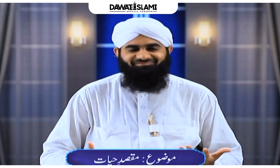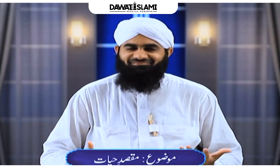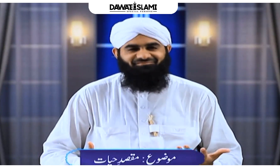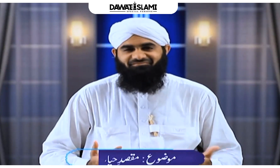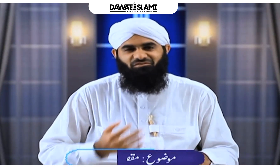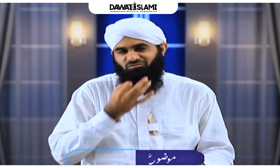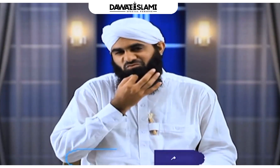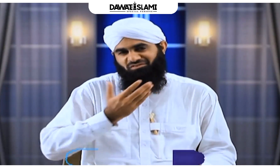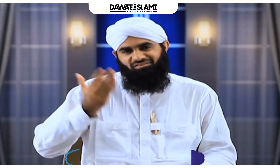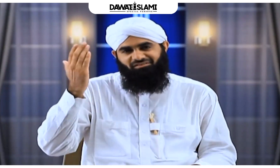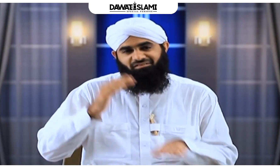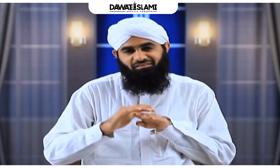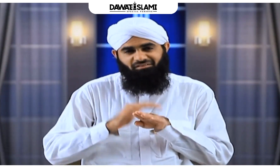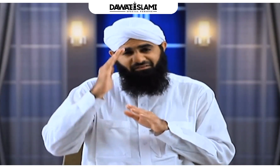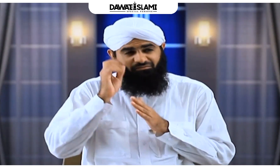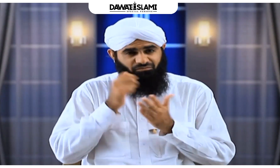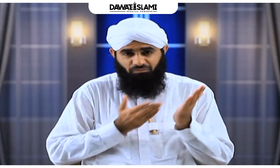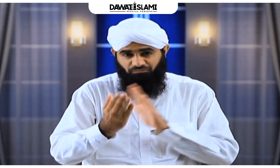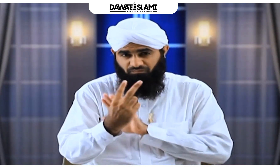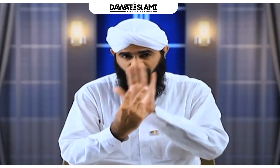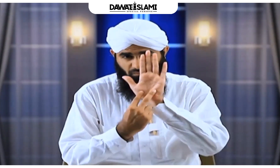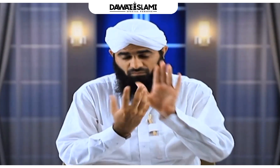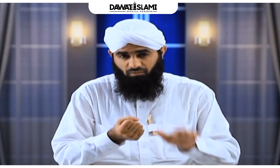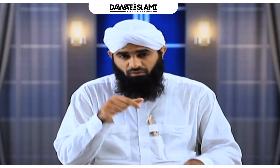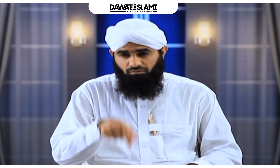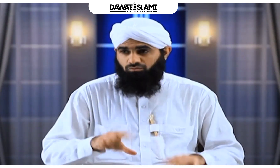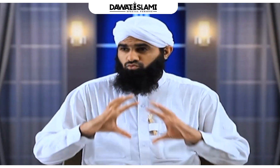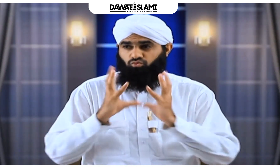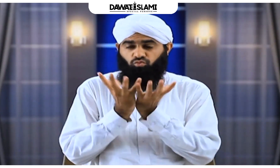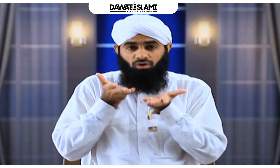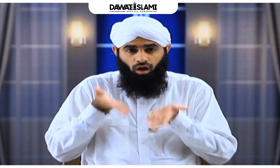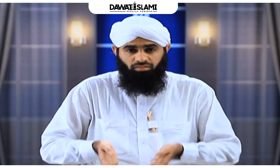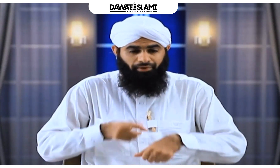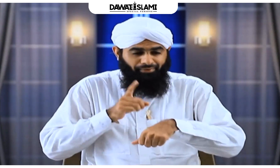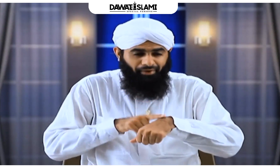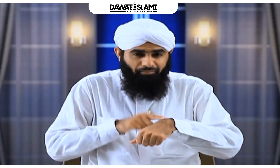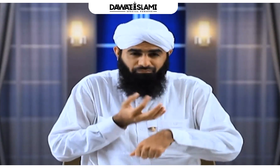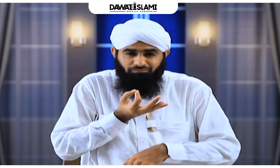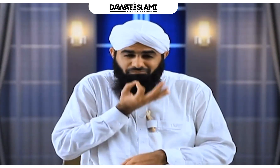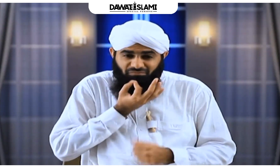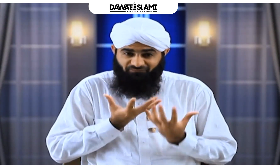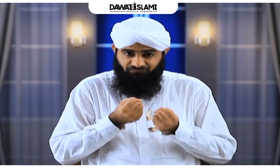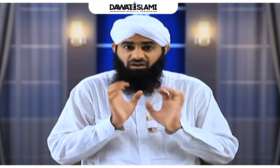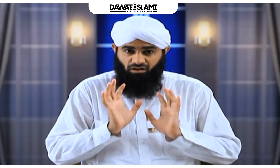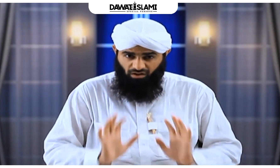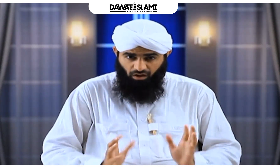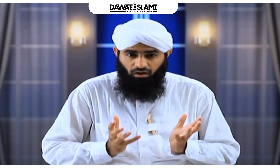اسلامی بھائیوں، دیکھا آپ نے، جو لوگ دنیا میں اپنے وقت کی قدر کرتے ہیں اور منزل حقیقی